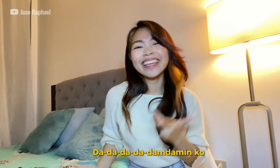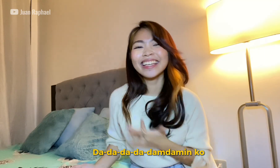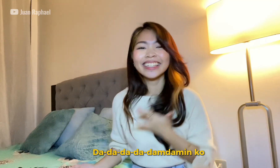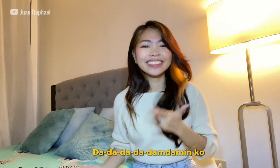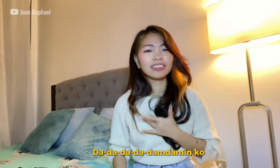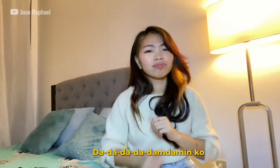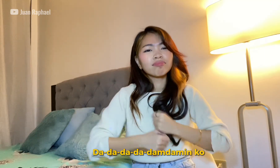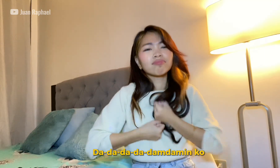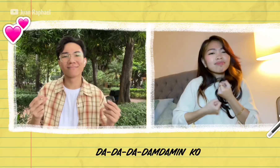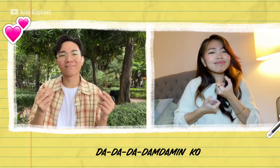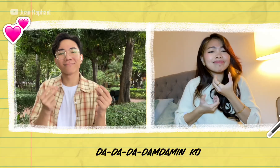Damdamin ko.